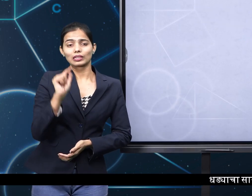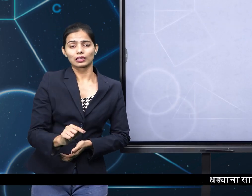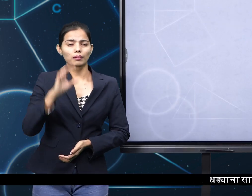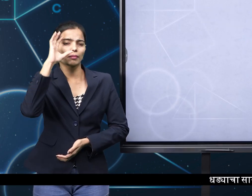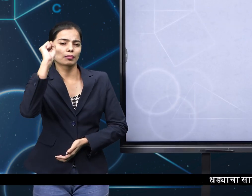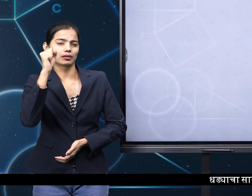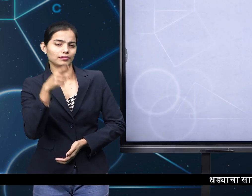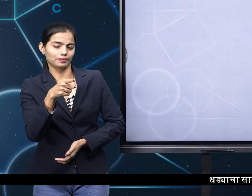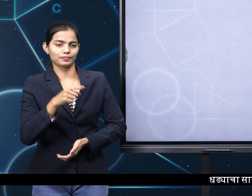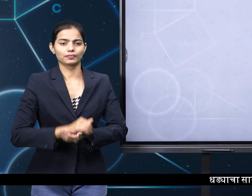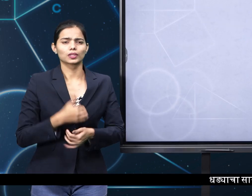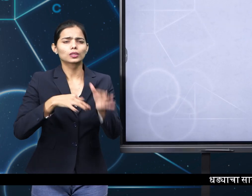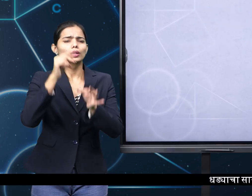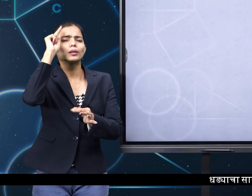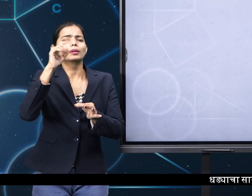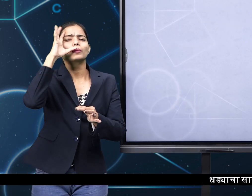धड्याचा सारांश.